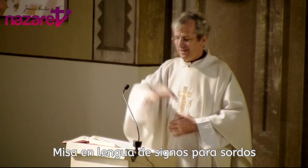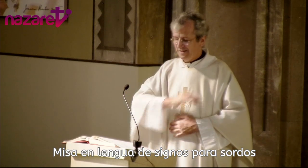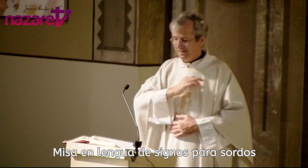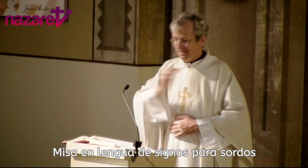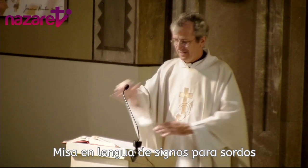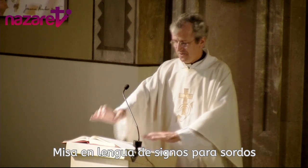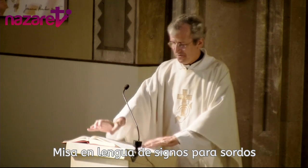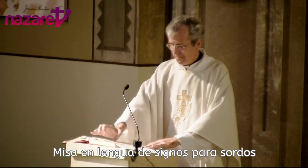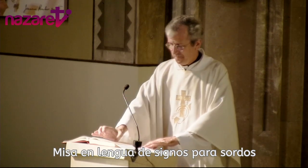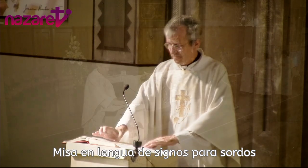ti.